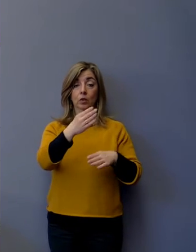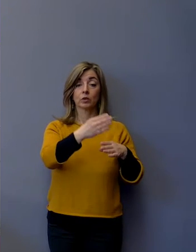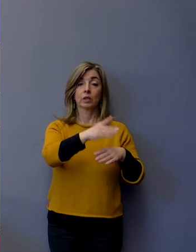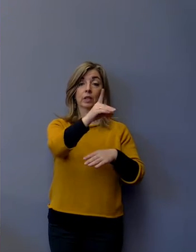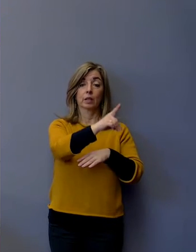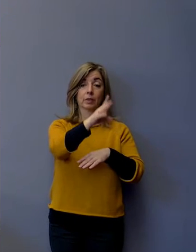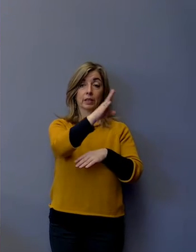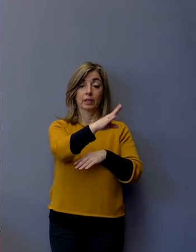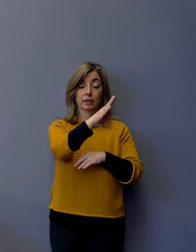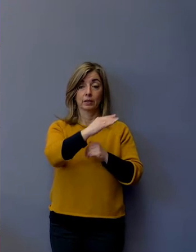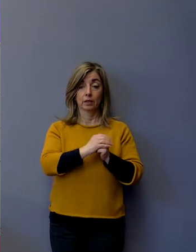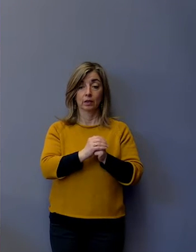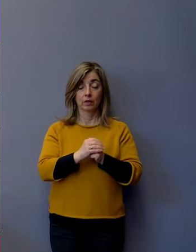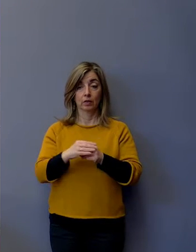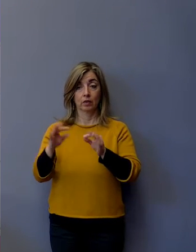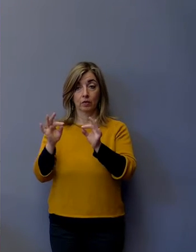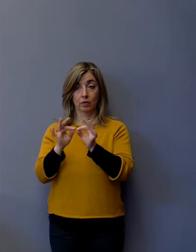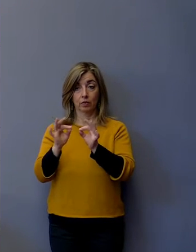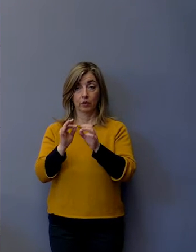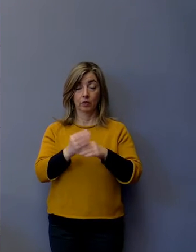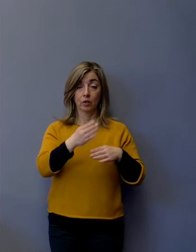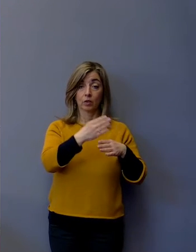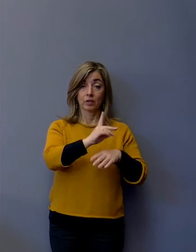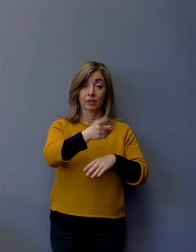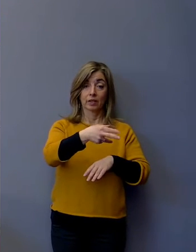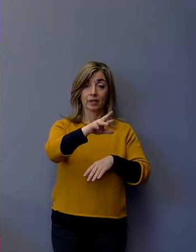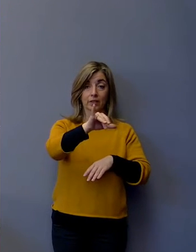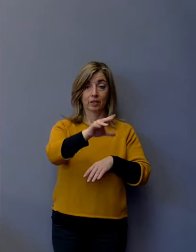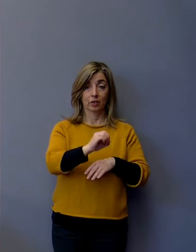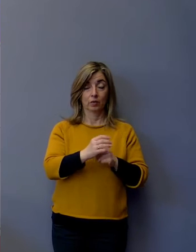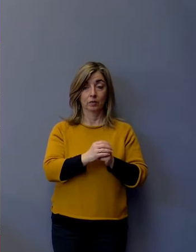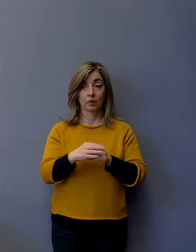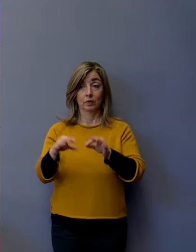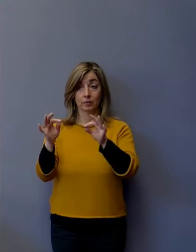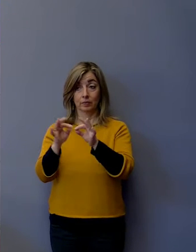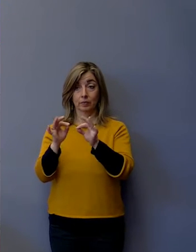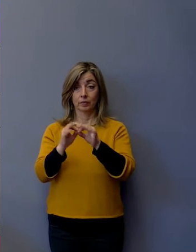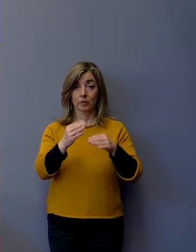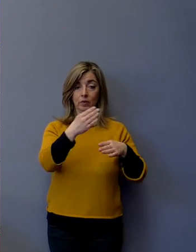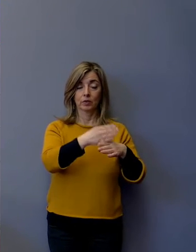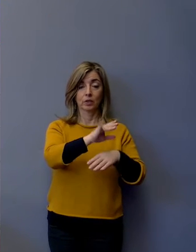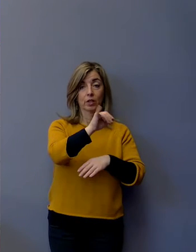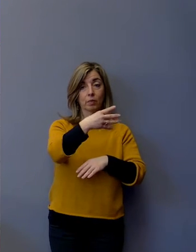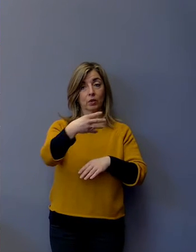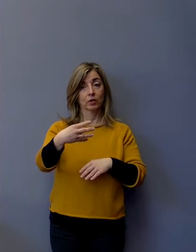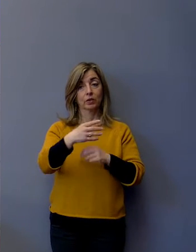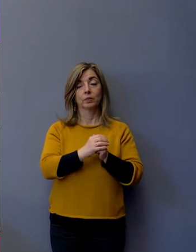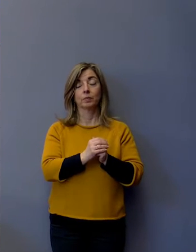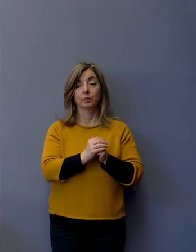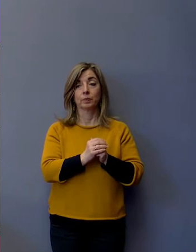benedittis malevole consigliere grillo favorevole consigliere immordino